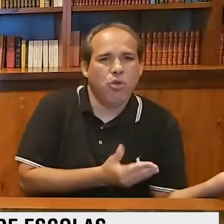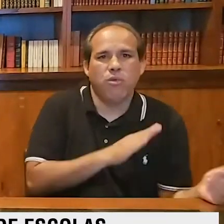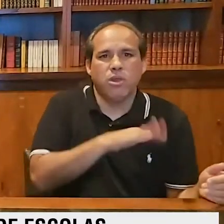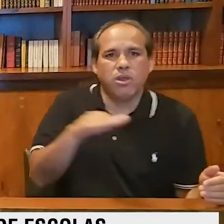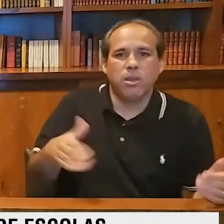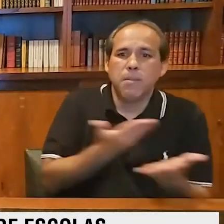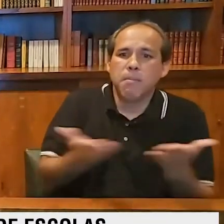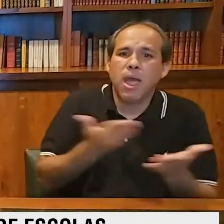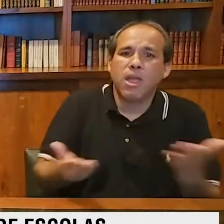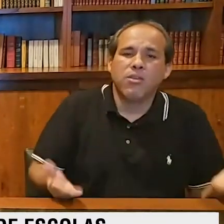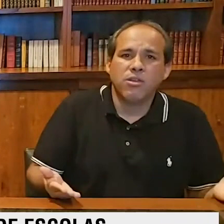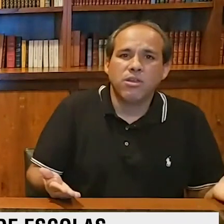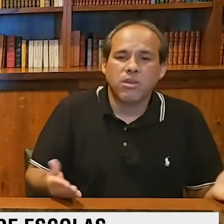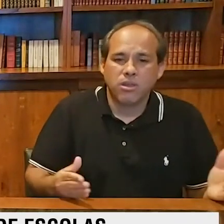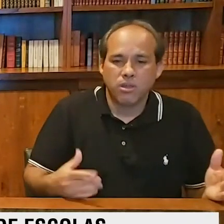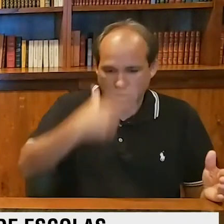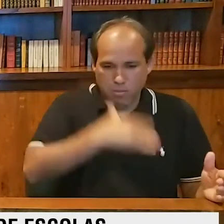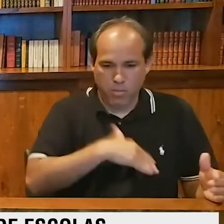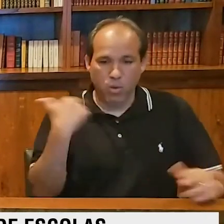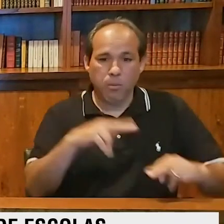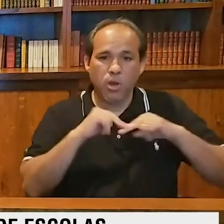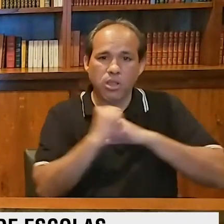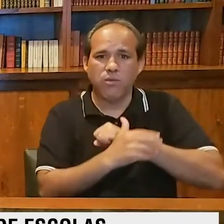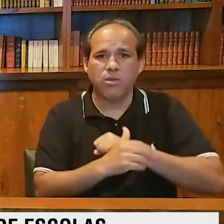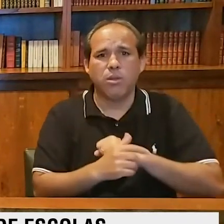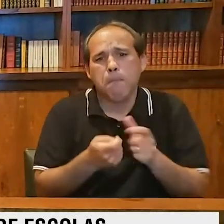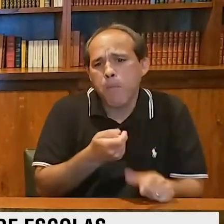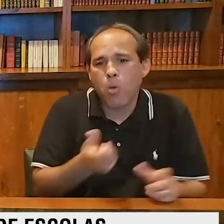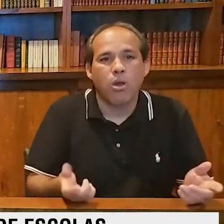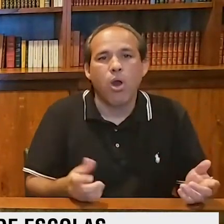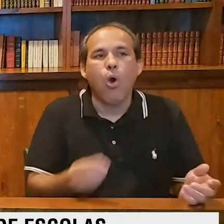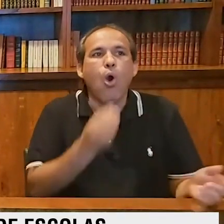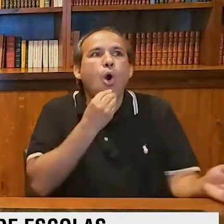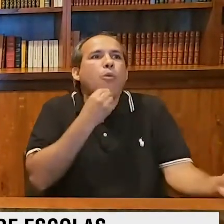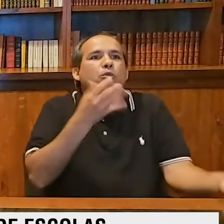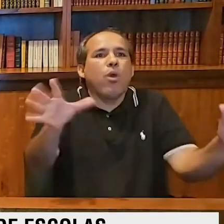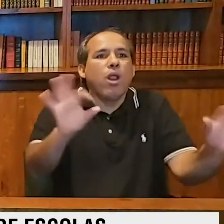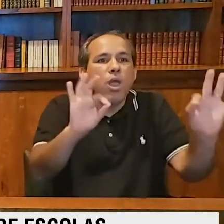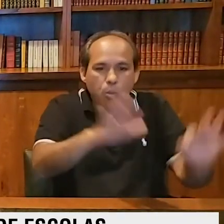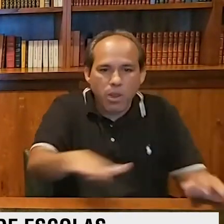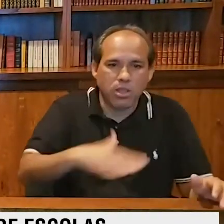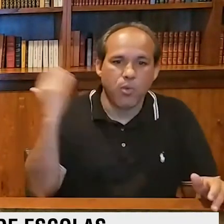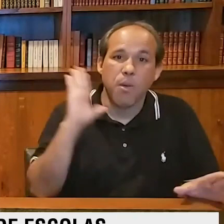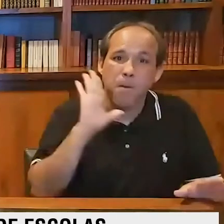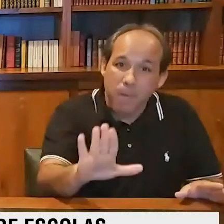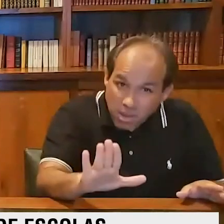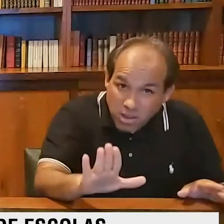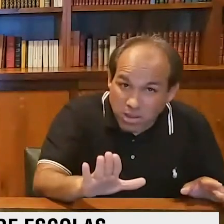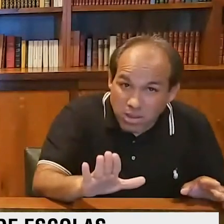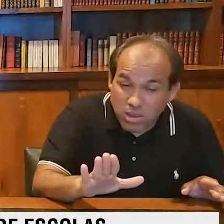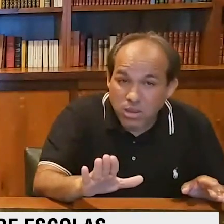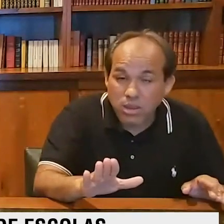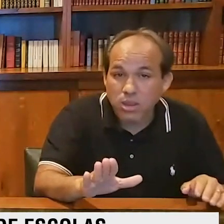perdem a vida porque o vídeo é insignificante acesso loja você não quer que nem uma criança boa mas você condenar